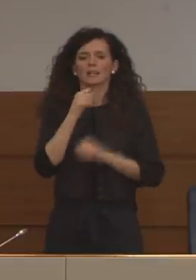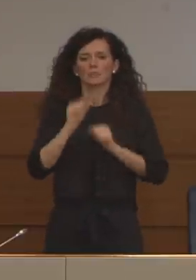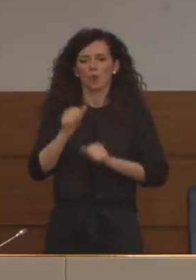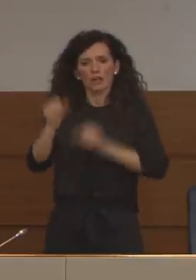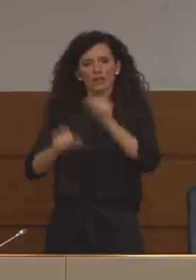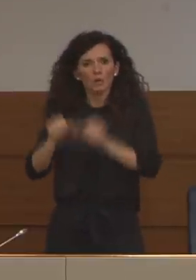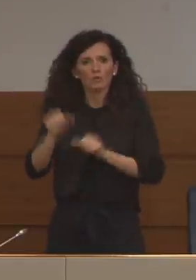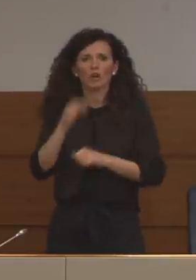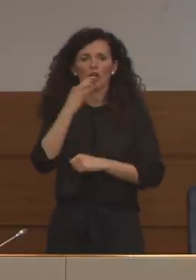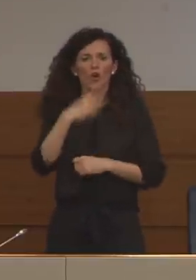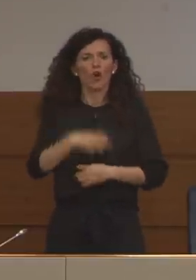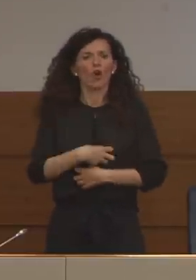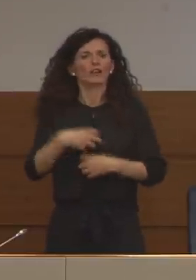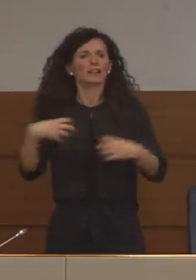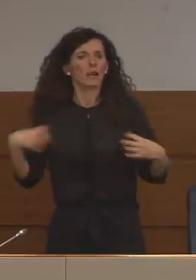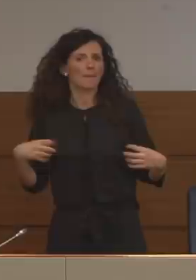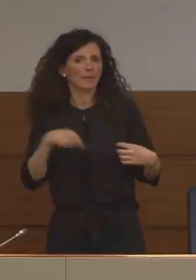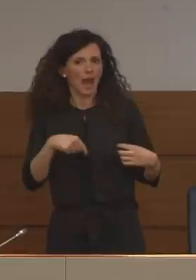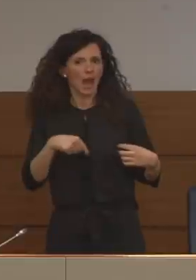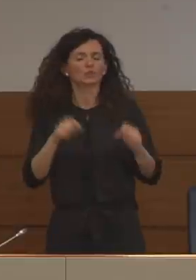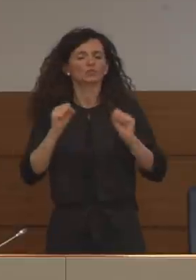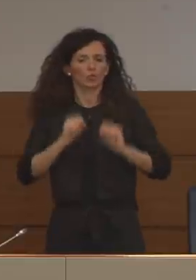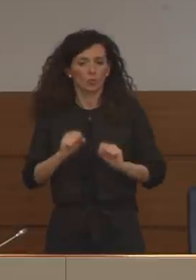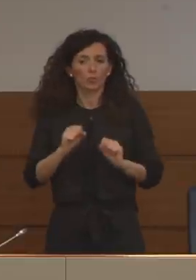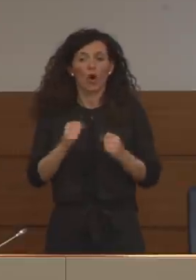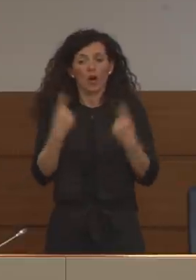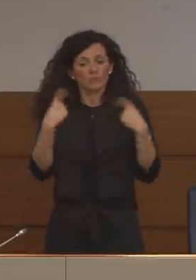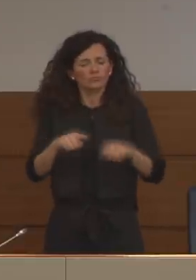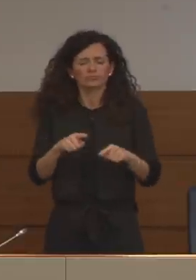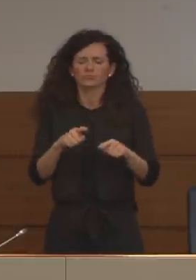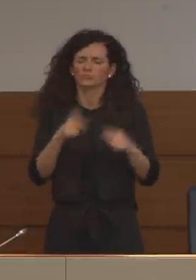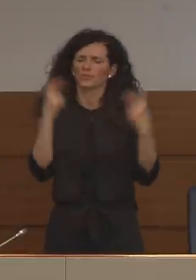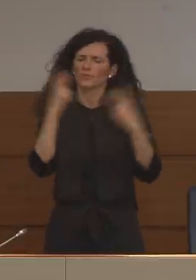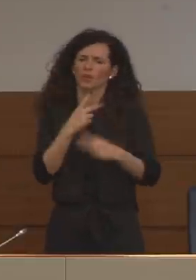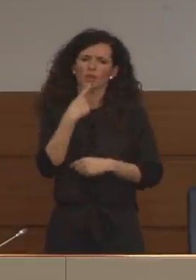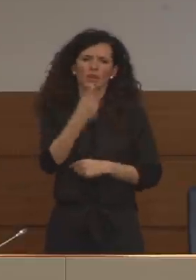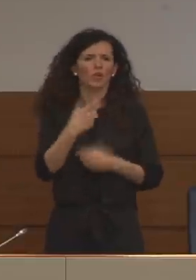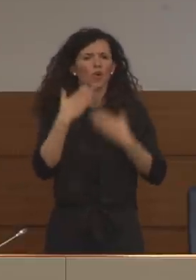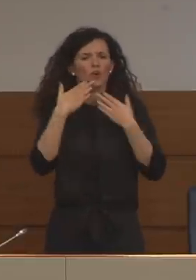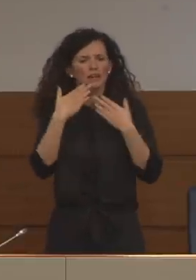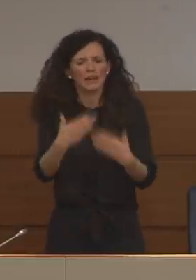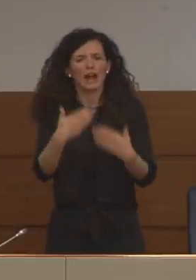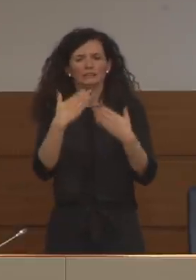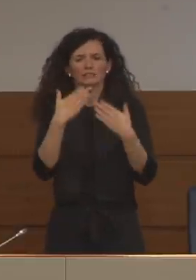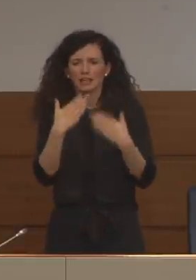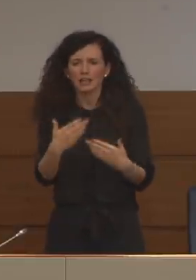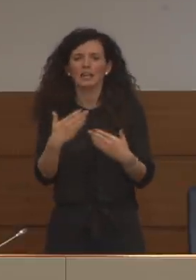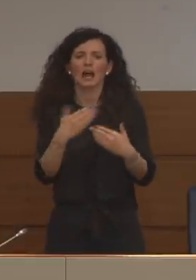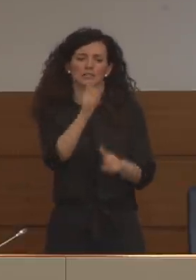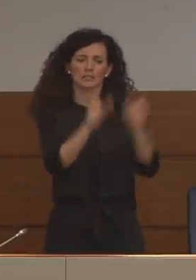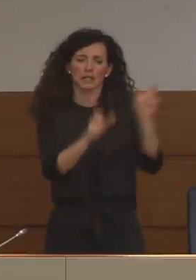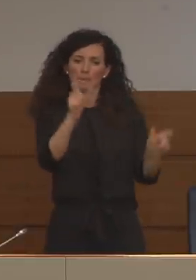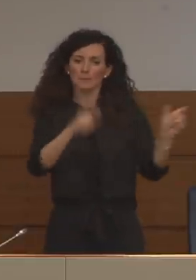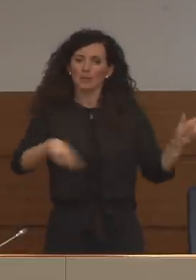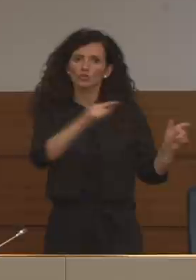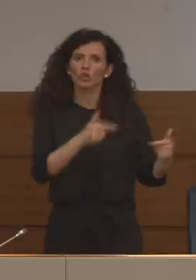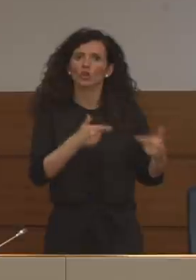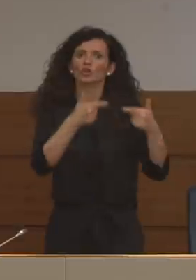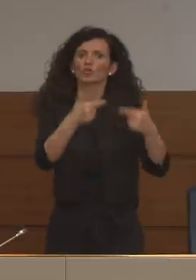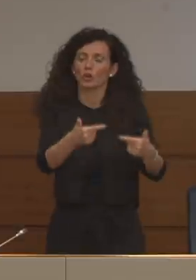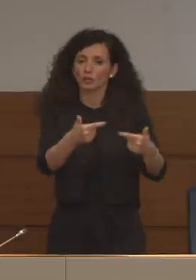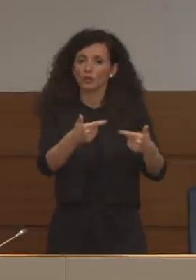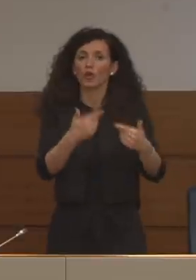organo solido quindi davvero grazie sia i donatori di emocomponenti sia chi